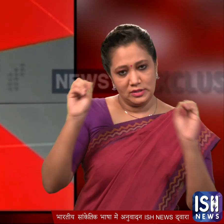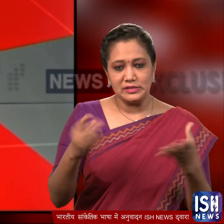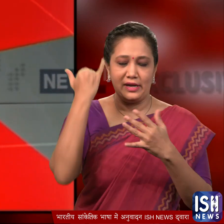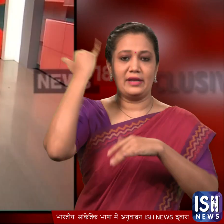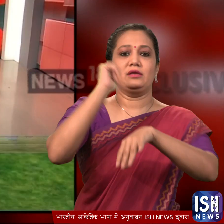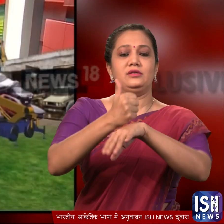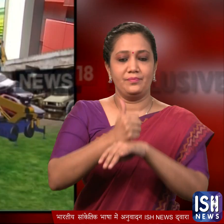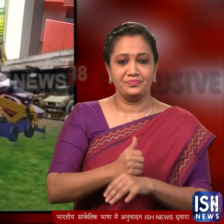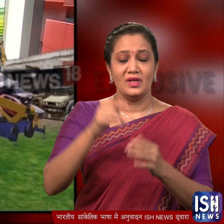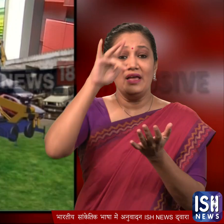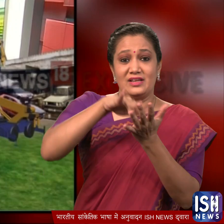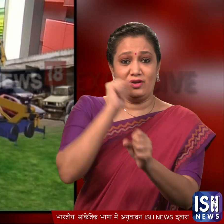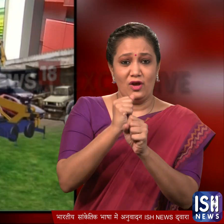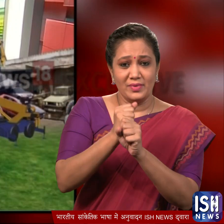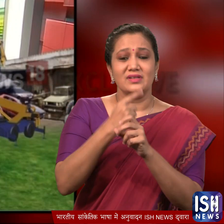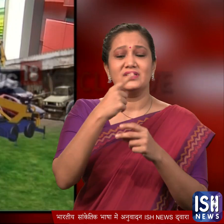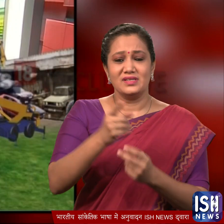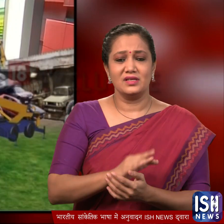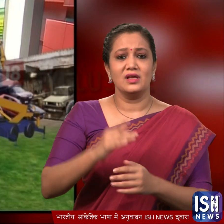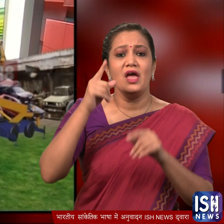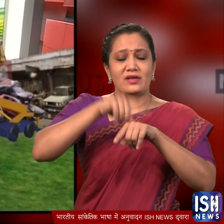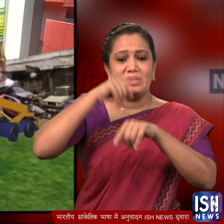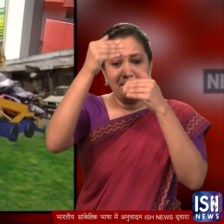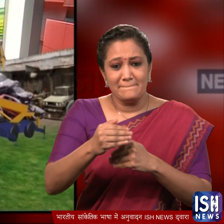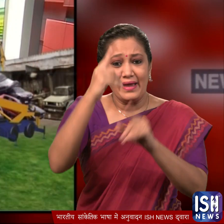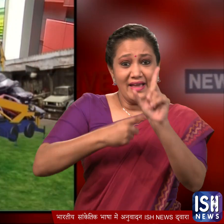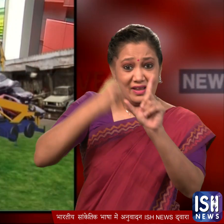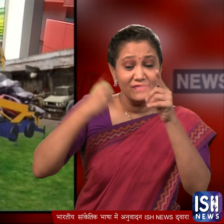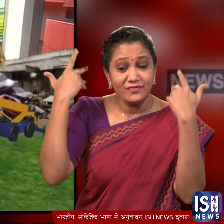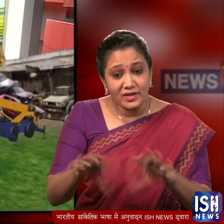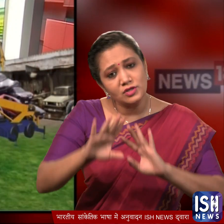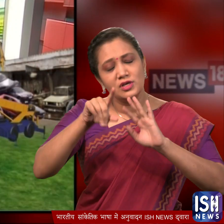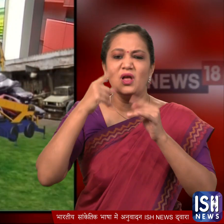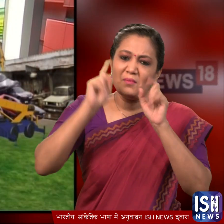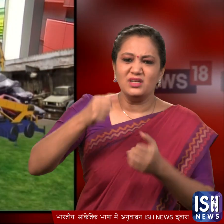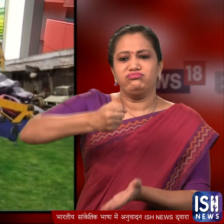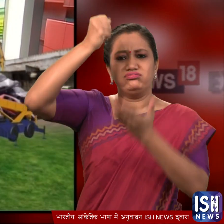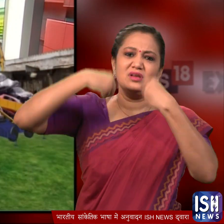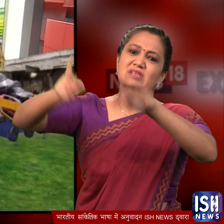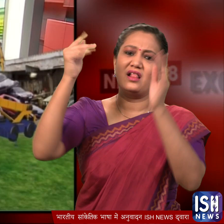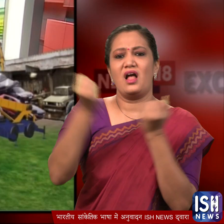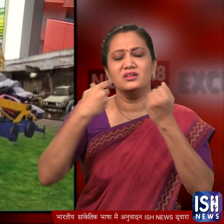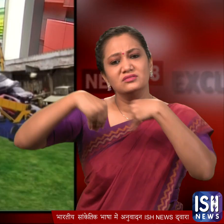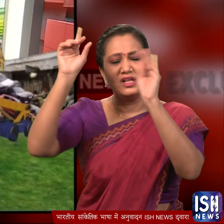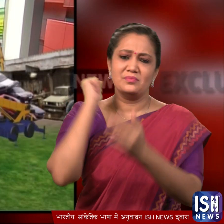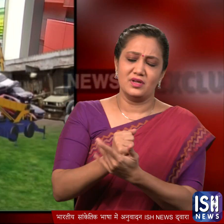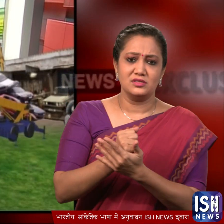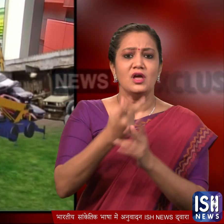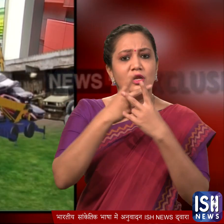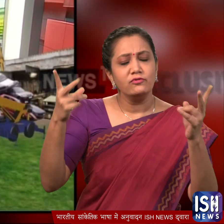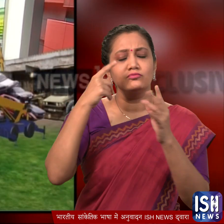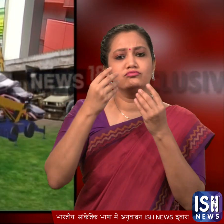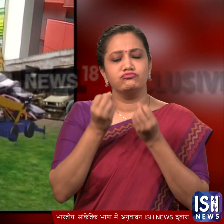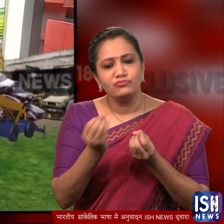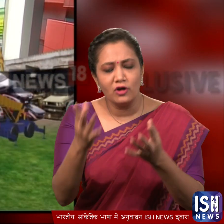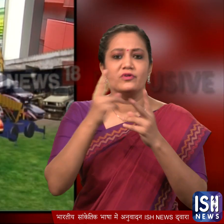रिपोर्ट है कि केंद्र सरकार एक तय सीमा से ज्यादा पुरानी गाड़ियों को कबाड़ में बेचने के लिए लोगों को प्रोत्साहित करेगी, जिसके लिए उन्हें कई तरह की